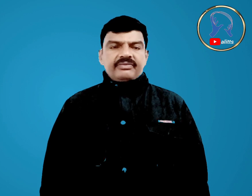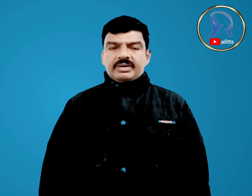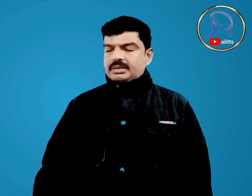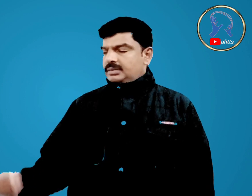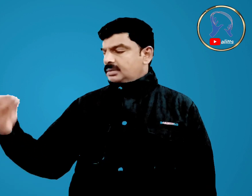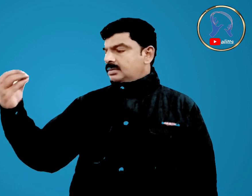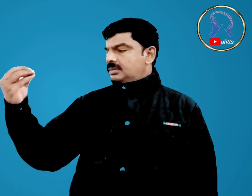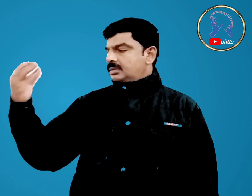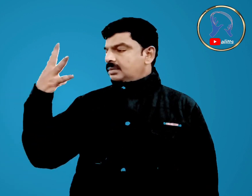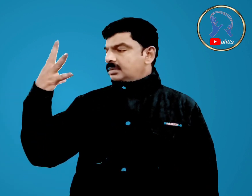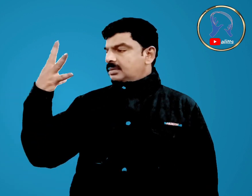मनव्वर।